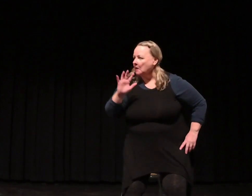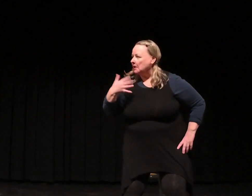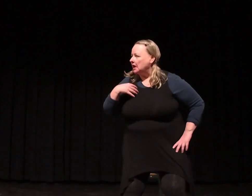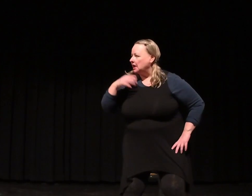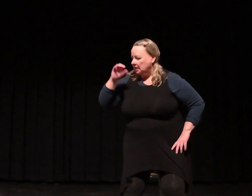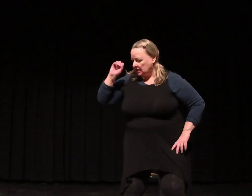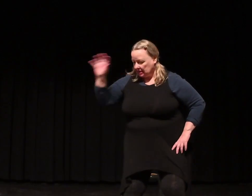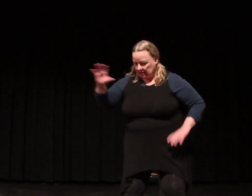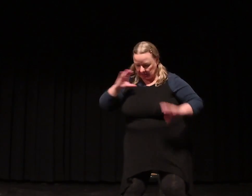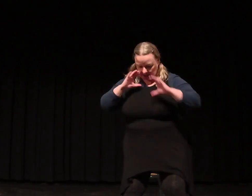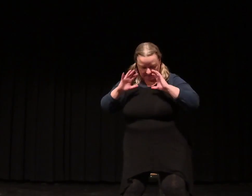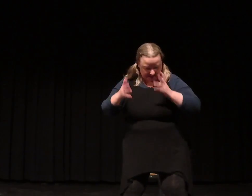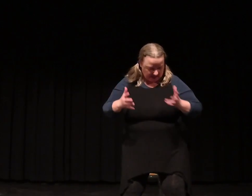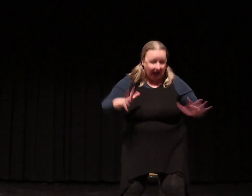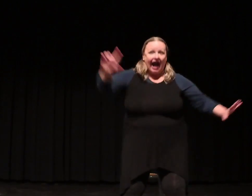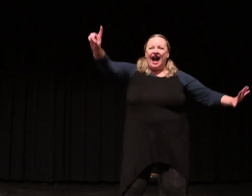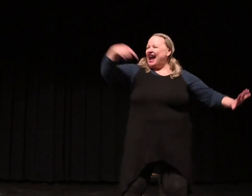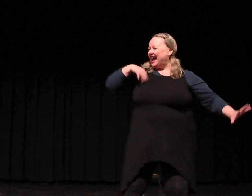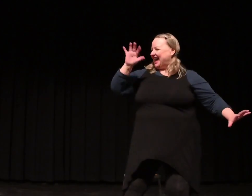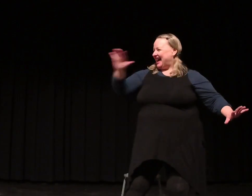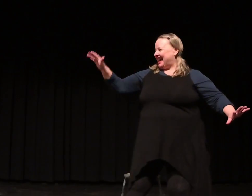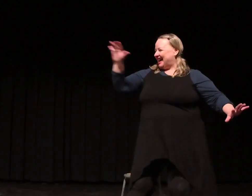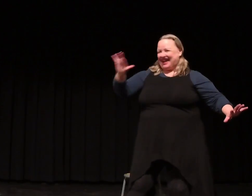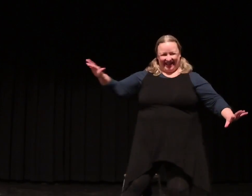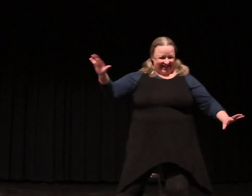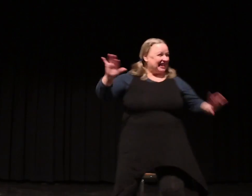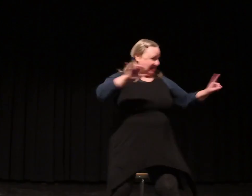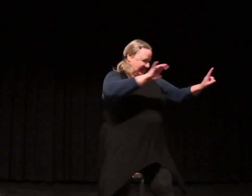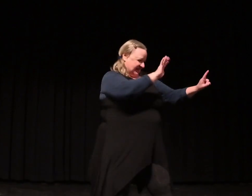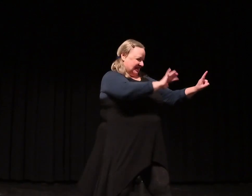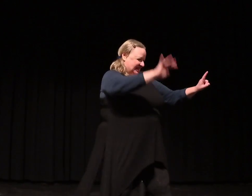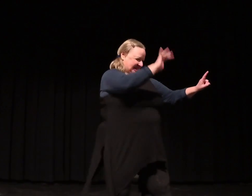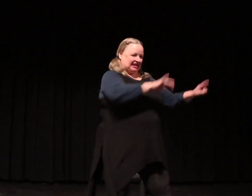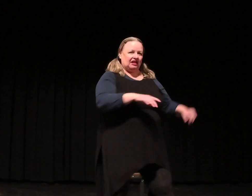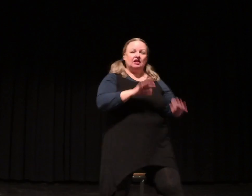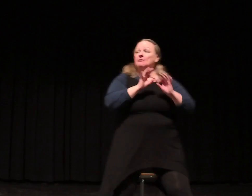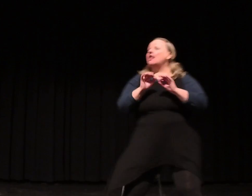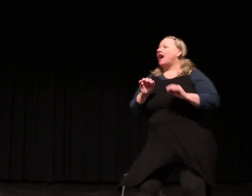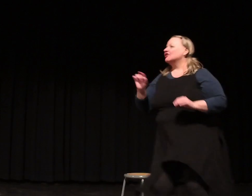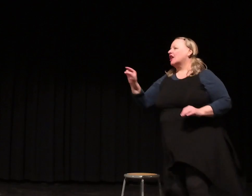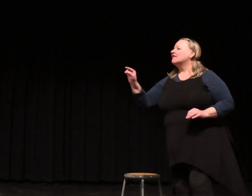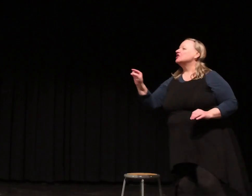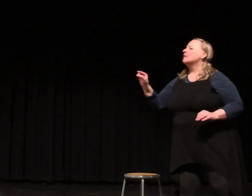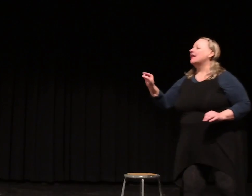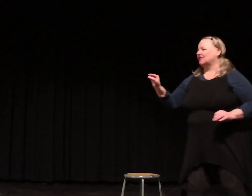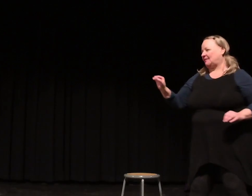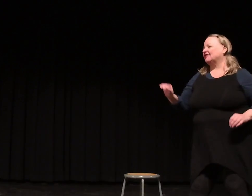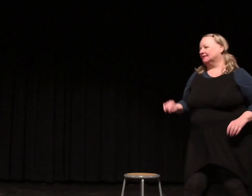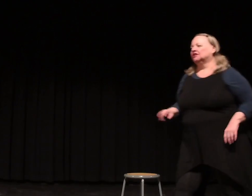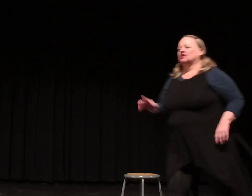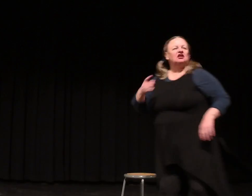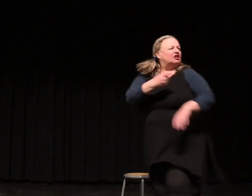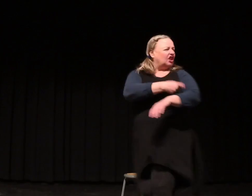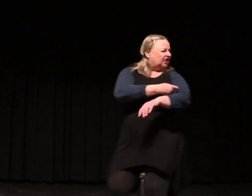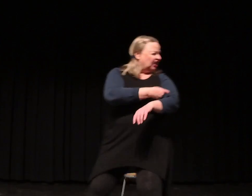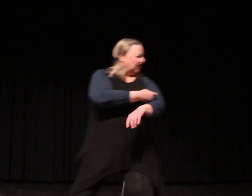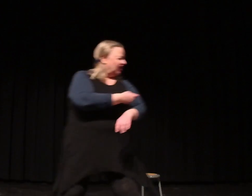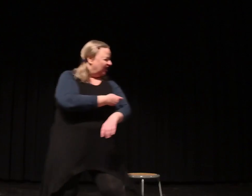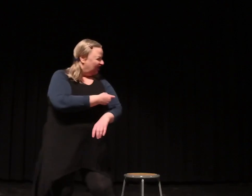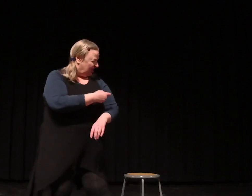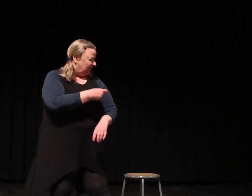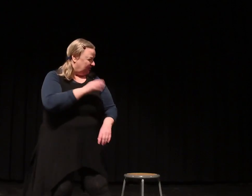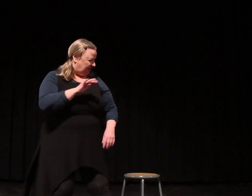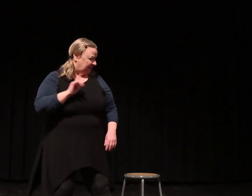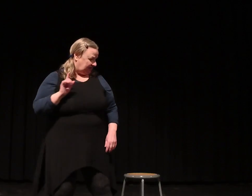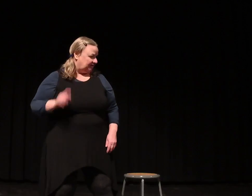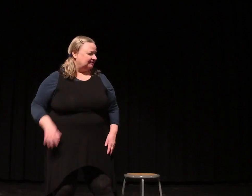ben, l'arbre est sourd. Ben là, comment que je vais dire? Ah, Timber. Ah, on va juste l'épeler. Hein? L'interprète a dit, OK.